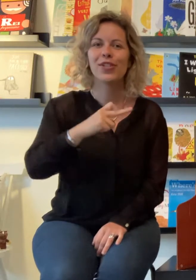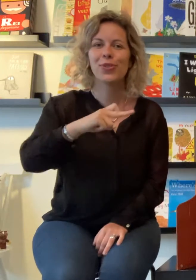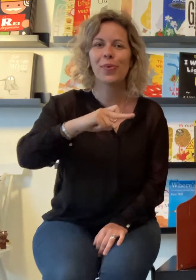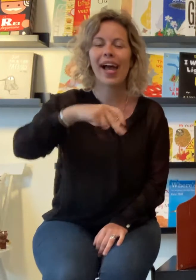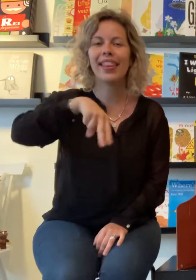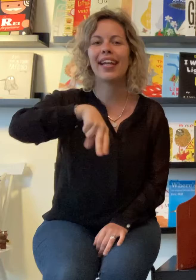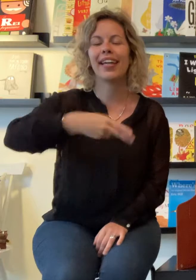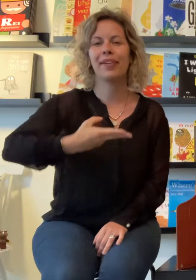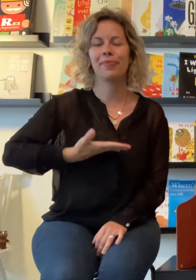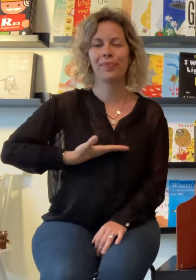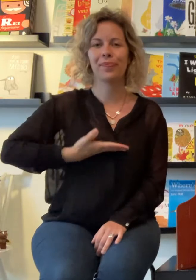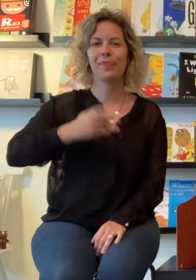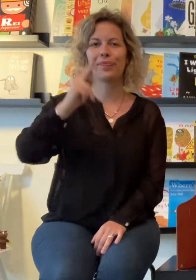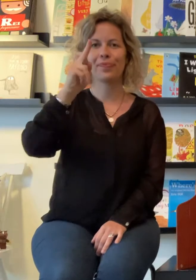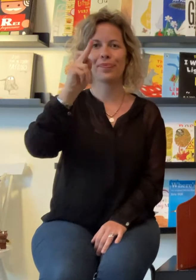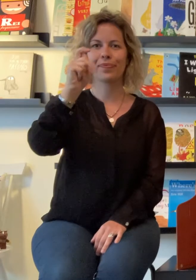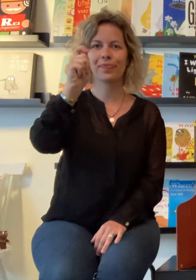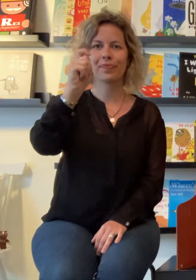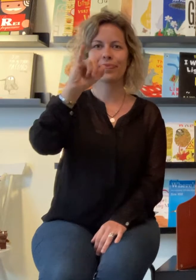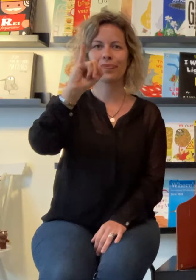Eu sou a Andreia.